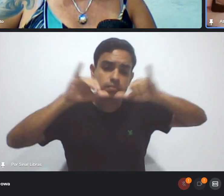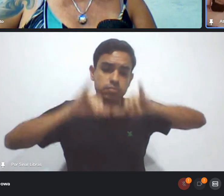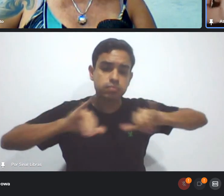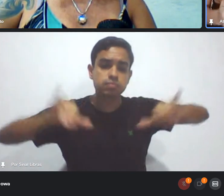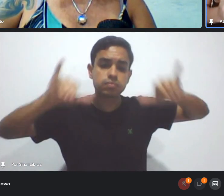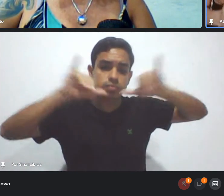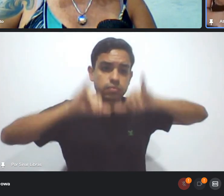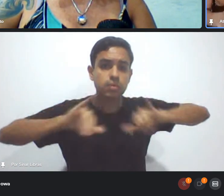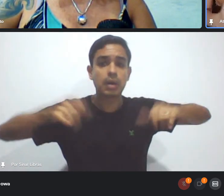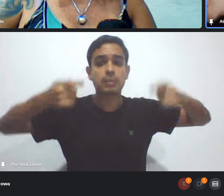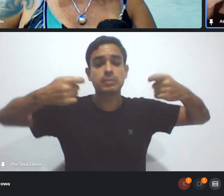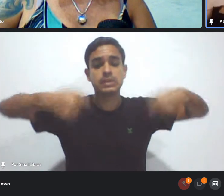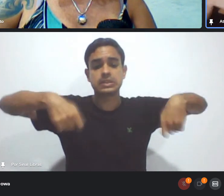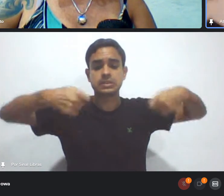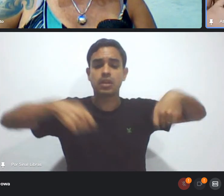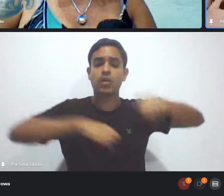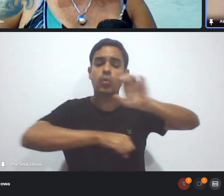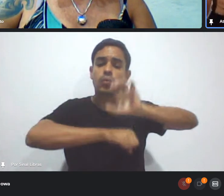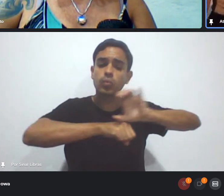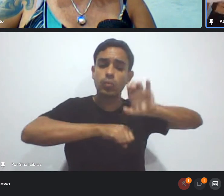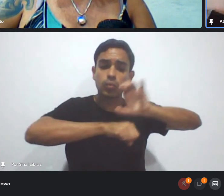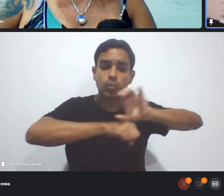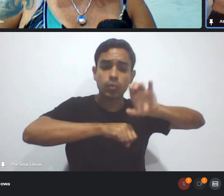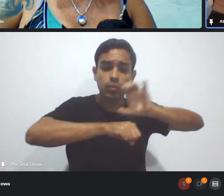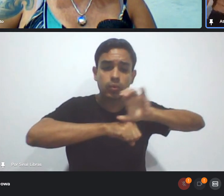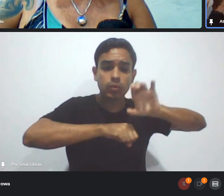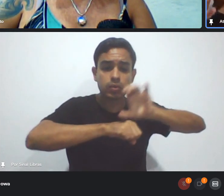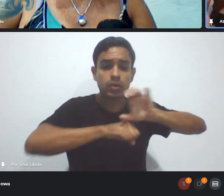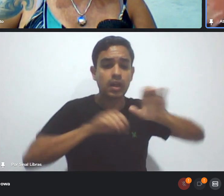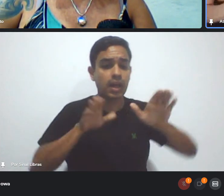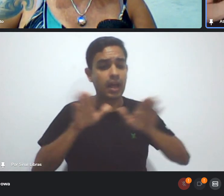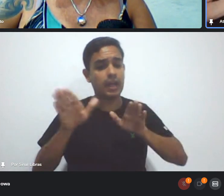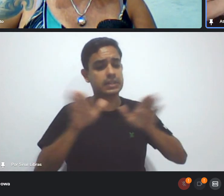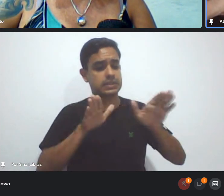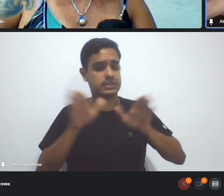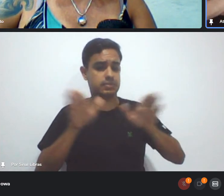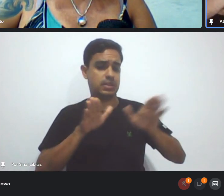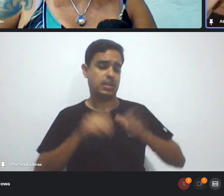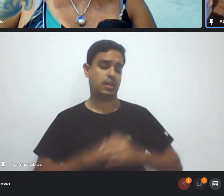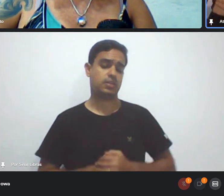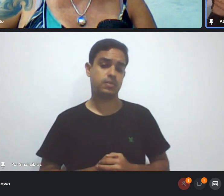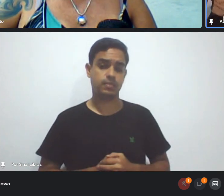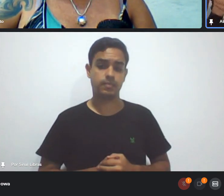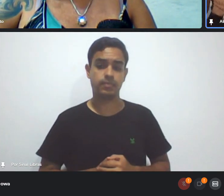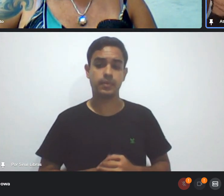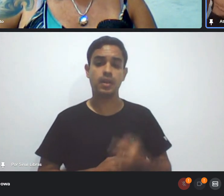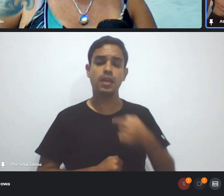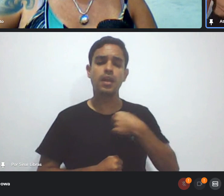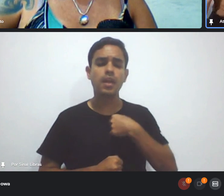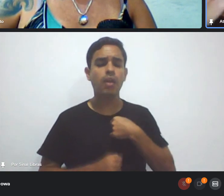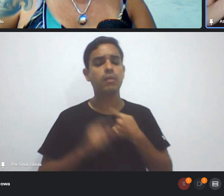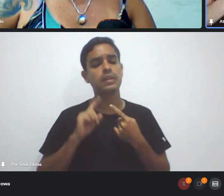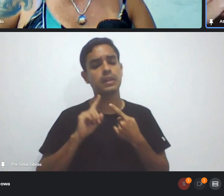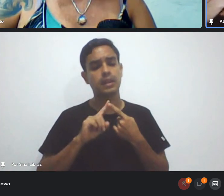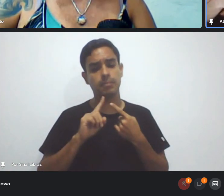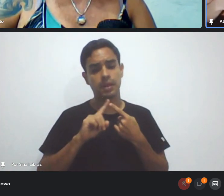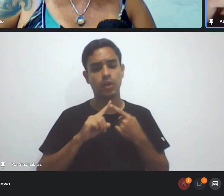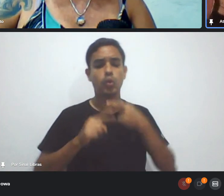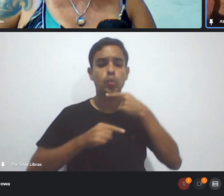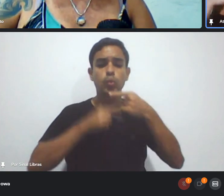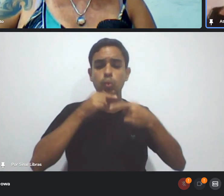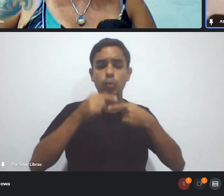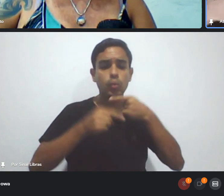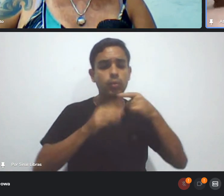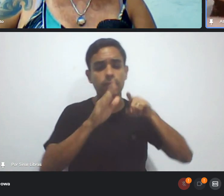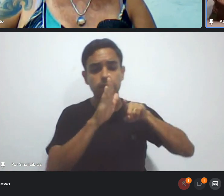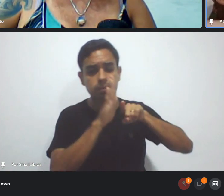de acessibilidade, porque eu sou uma das pessoas que gostam de fazer. E aí eu queria trazer uma dúvida que eu até queria pedir desculpas